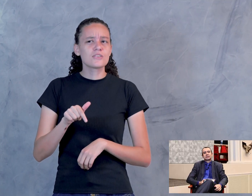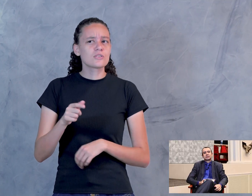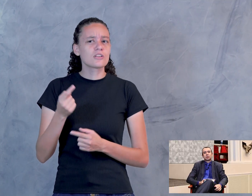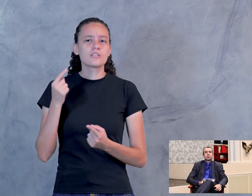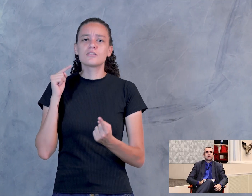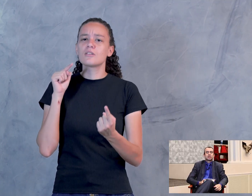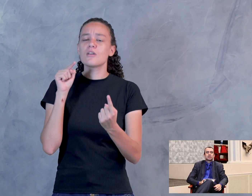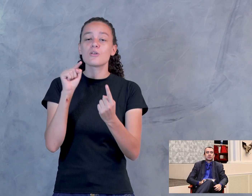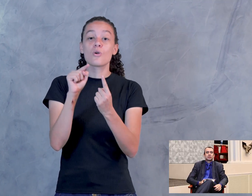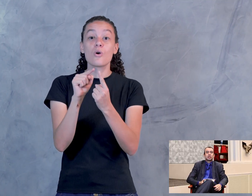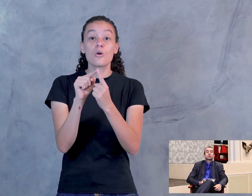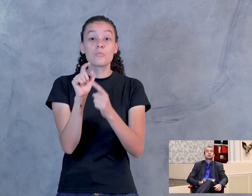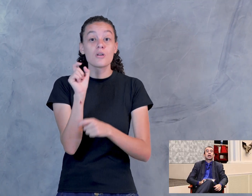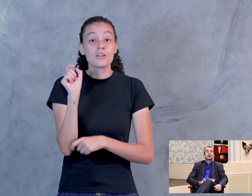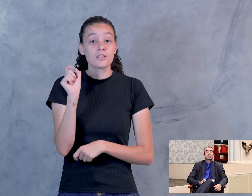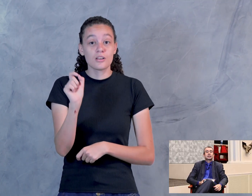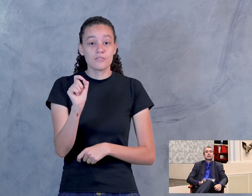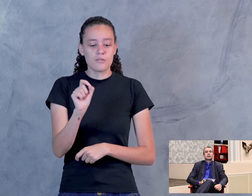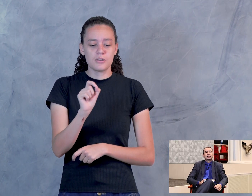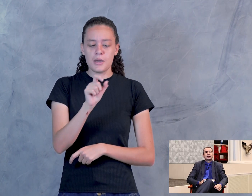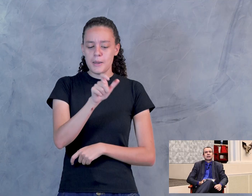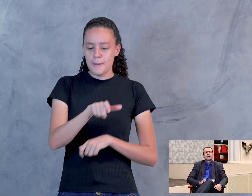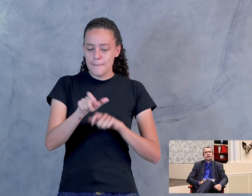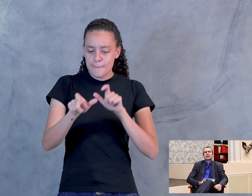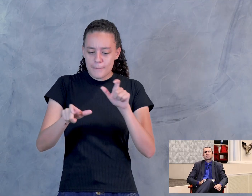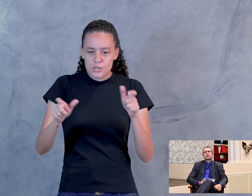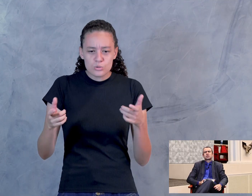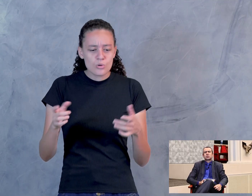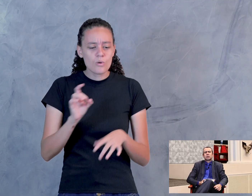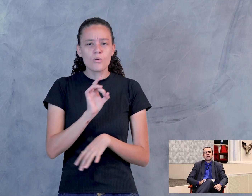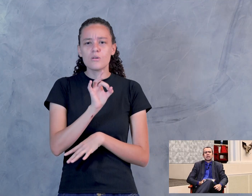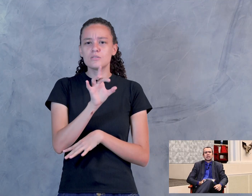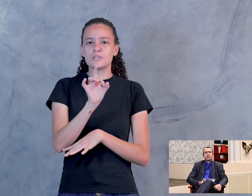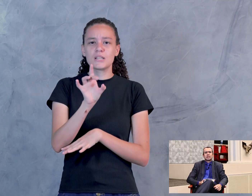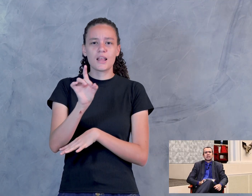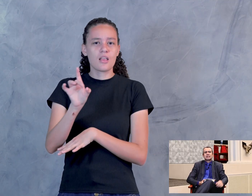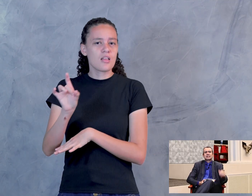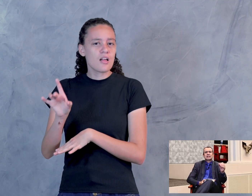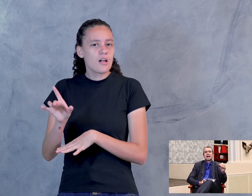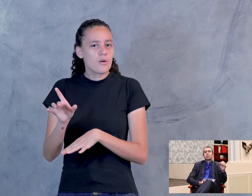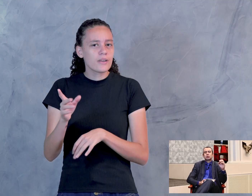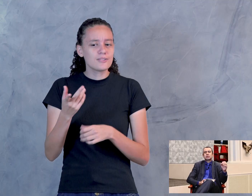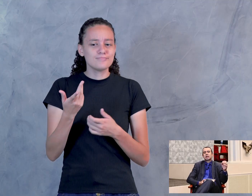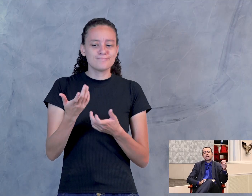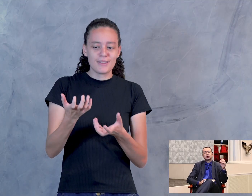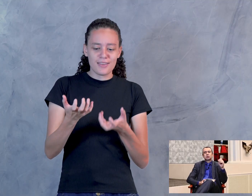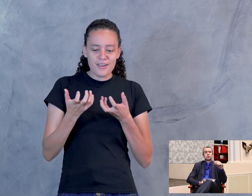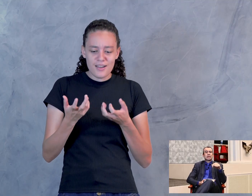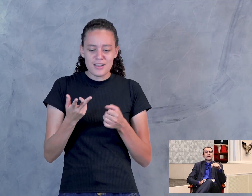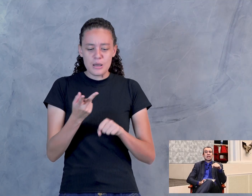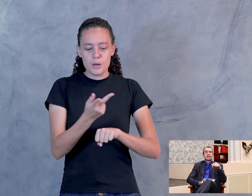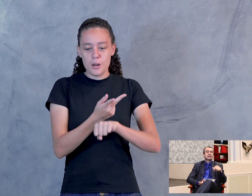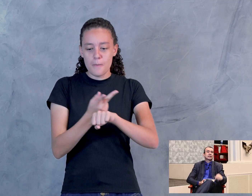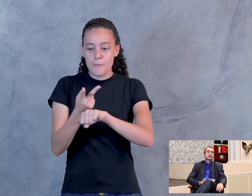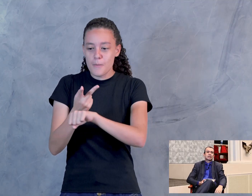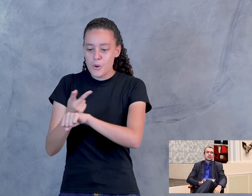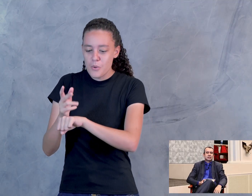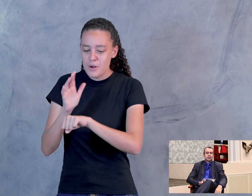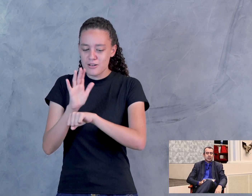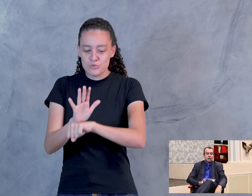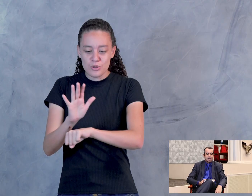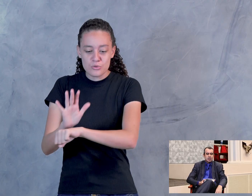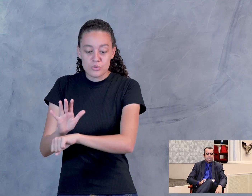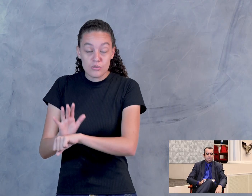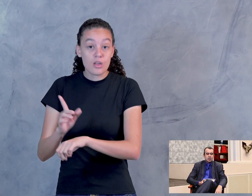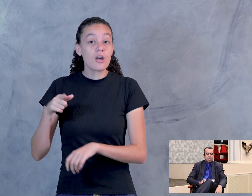tem o objetivo de ajudar a cada pessoa que está buscando uma saída aqui